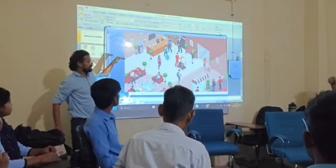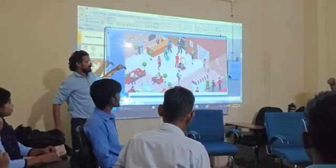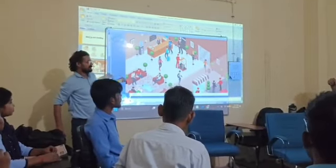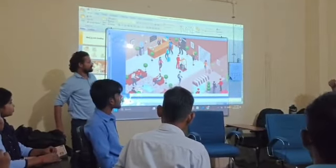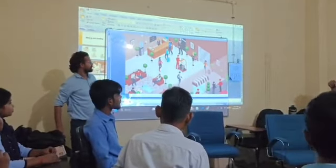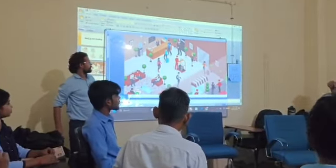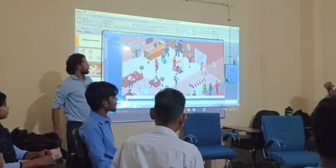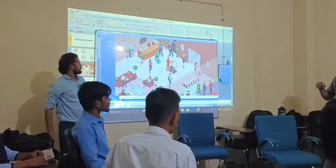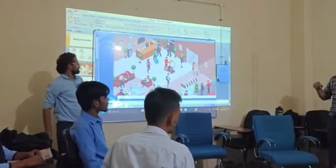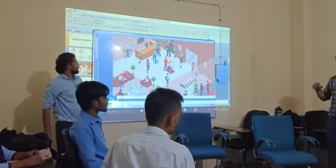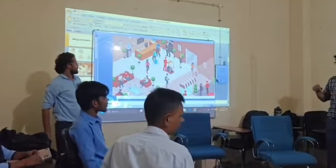नेक्स्ट ये पेज,